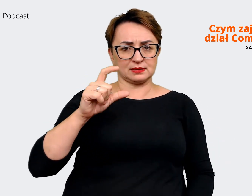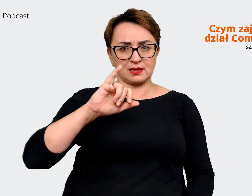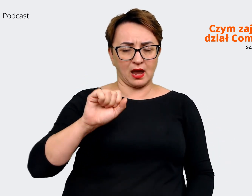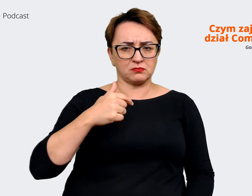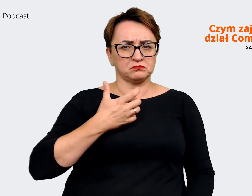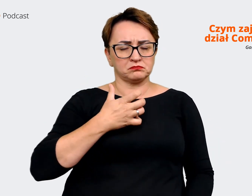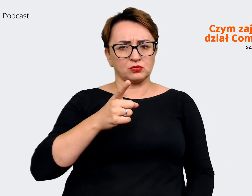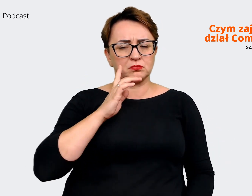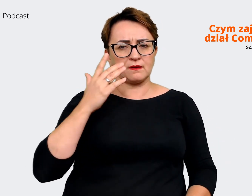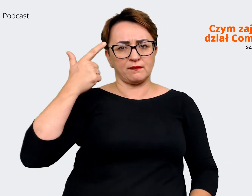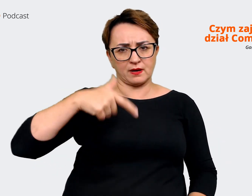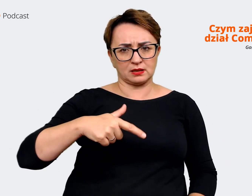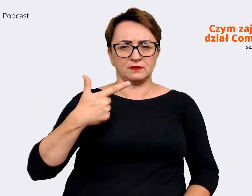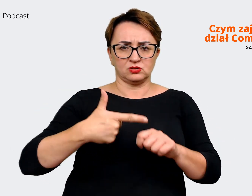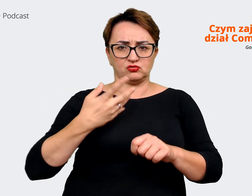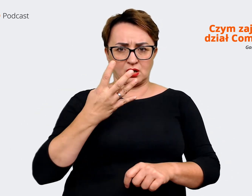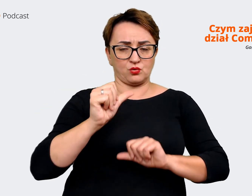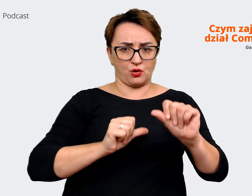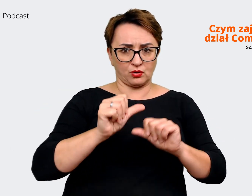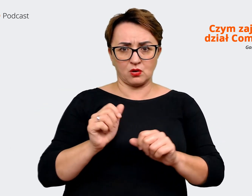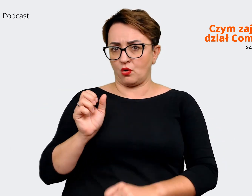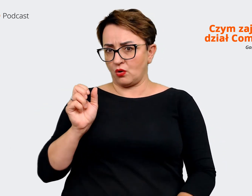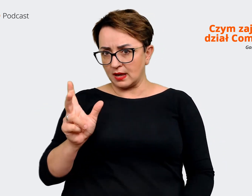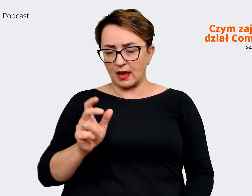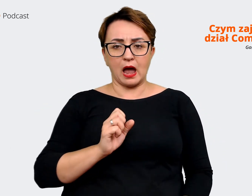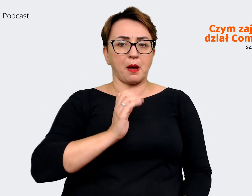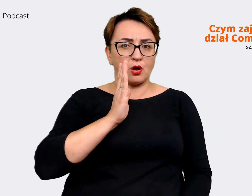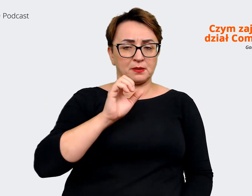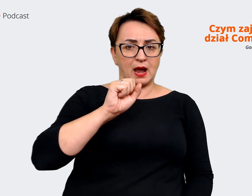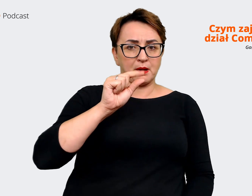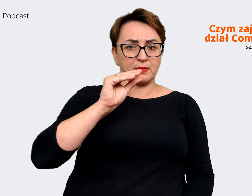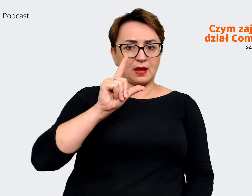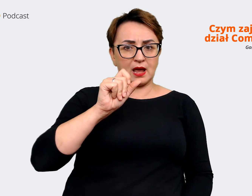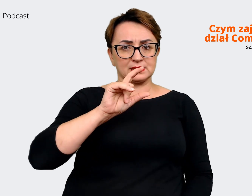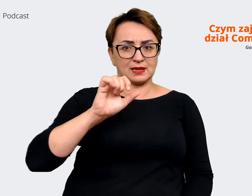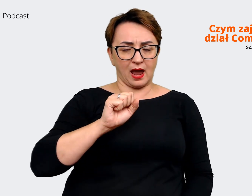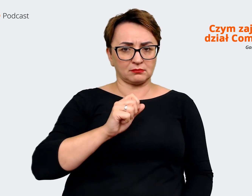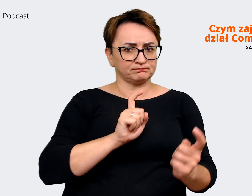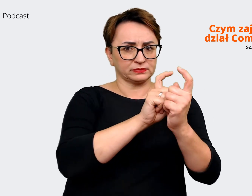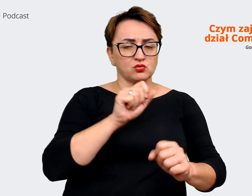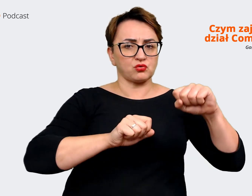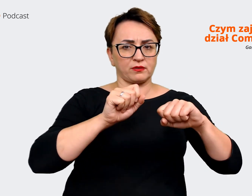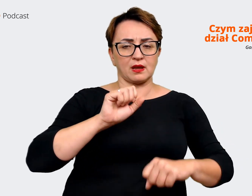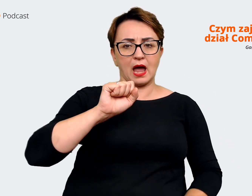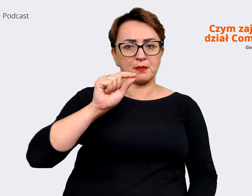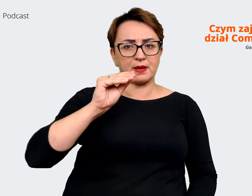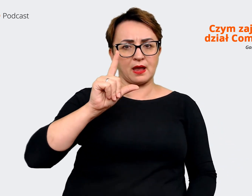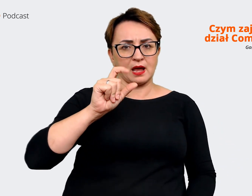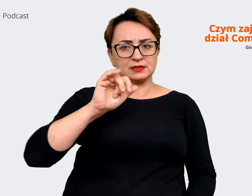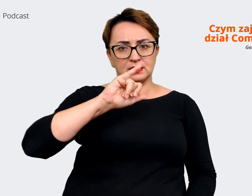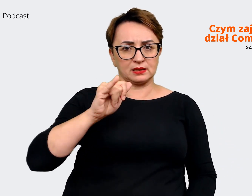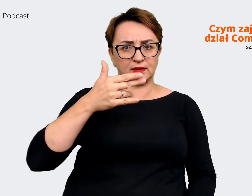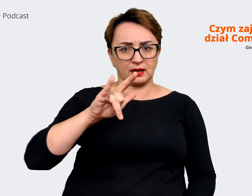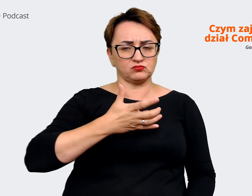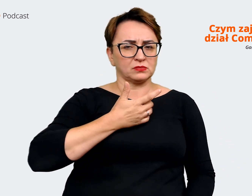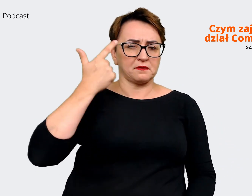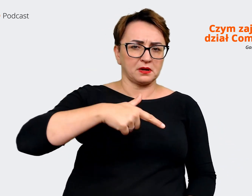oczywiście nie płacimy, czekamy na decyzję sądu. Tak, na razie kara jest płatna dopiero po prawomocnym wyroku, czyli mamy